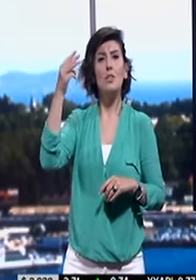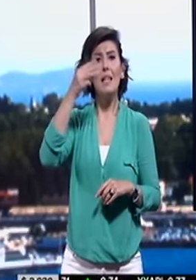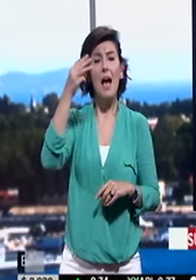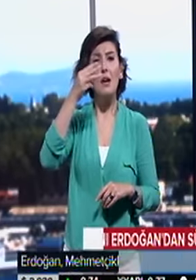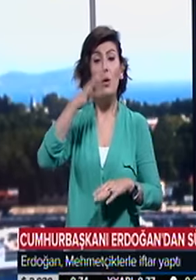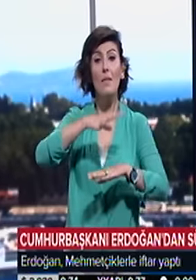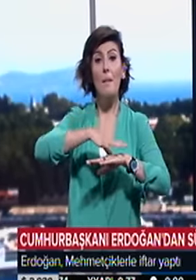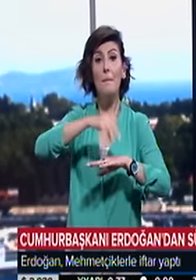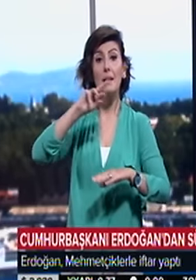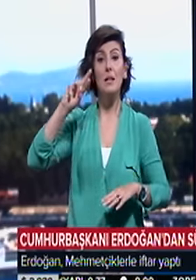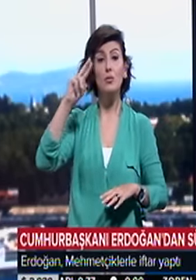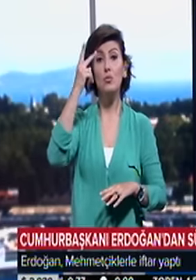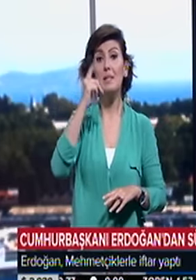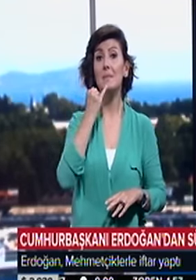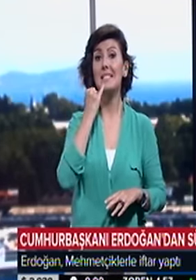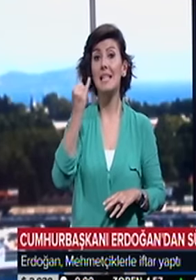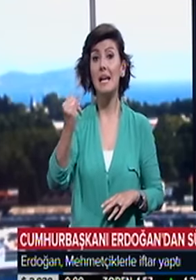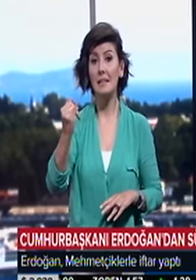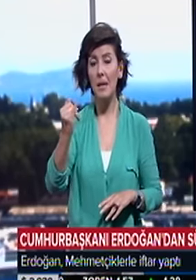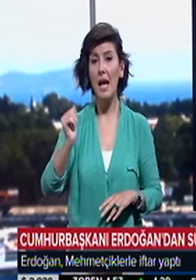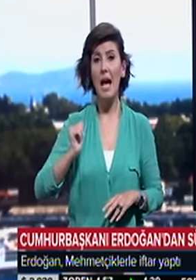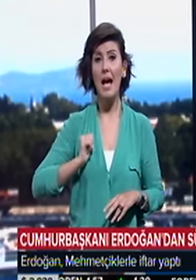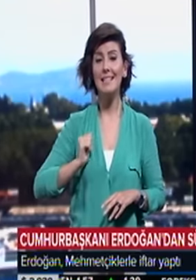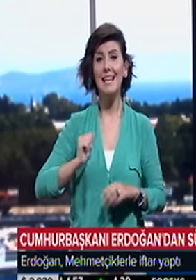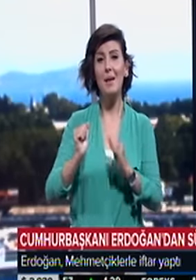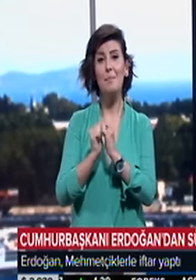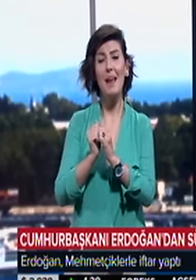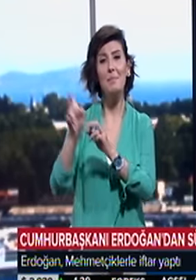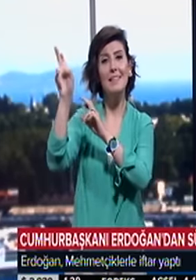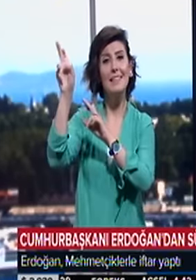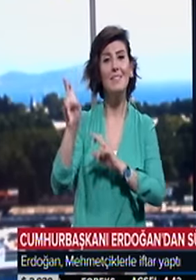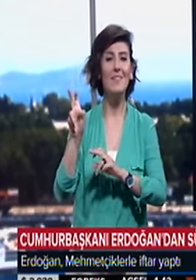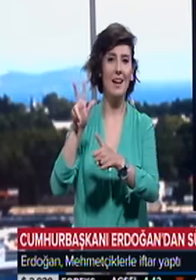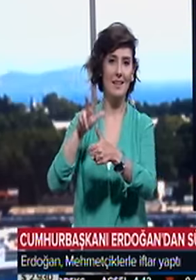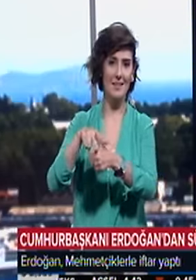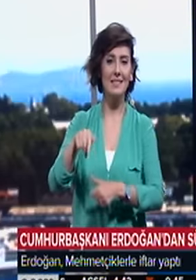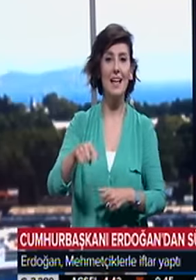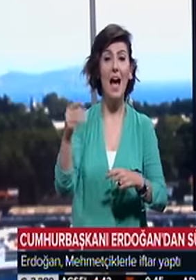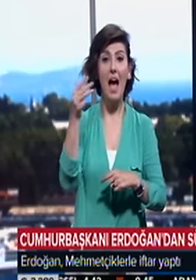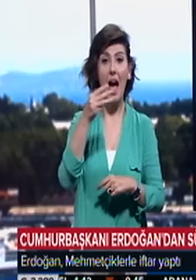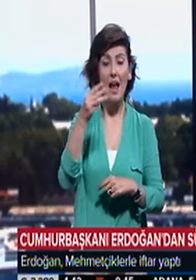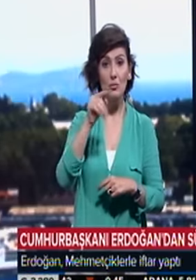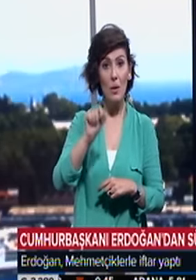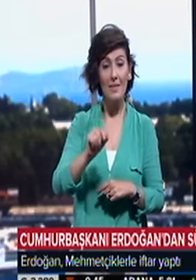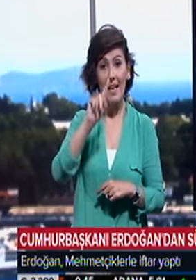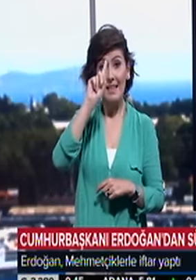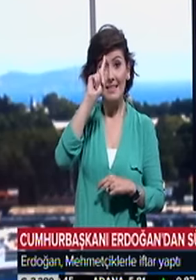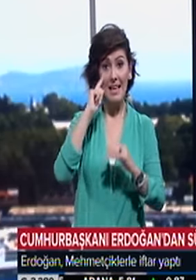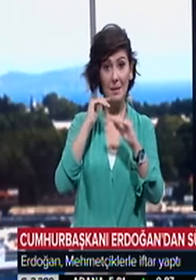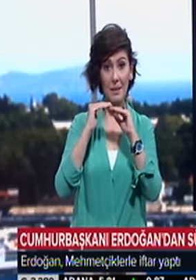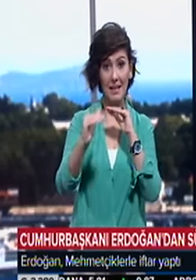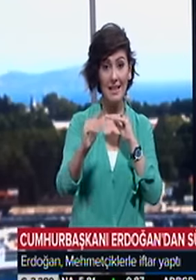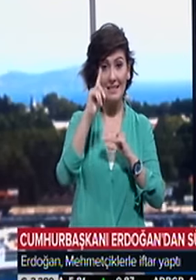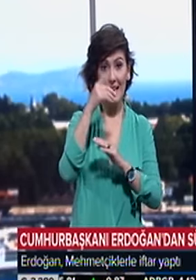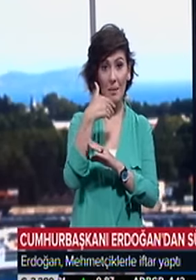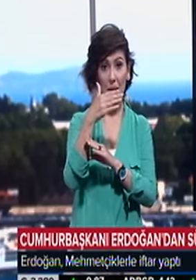Cumhurbaşkanı Recep Tayyip Erdoğan, Mardin'e sürpriz bir ziyaret yaparak askerlerle iftara katıldı. Cumhurbaşkanı Erdoğan, tek